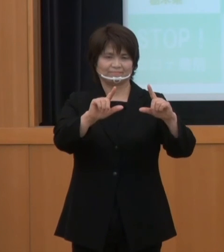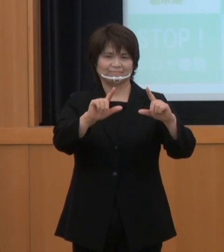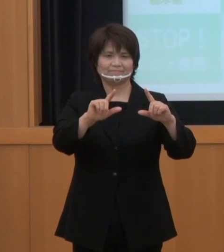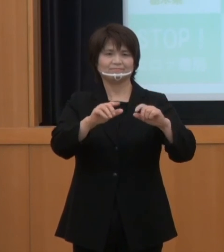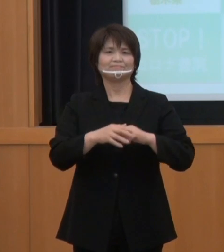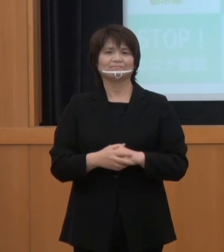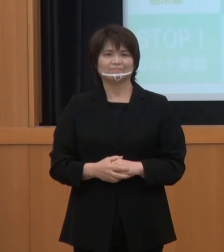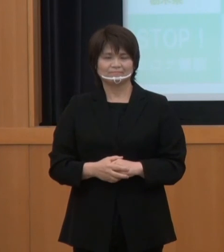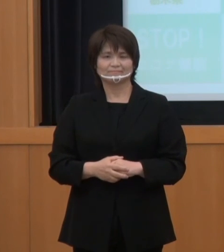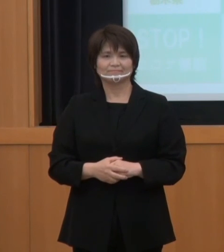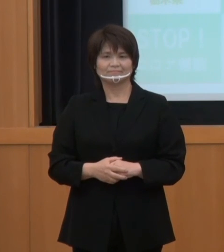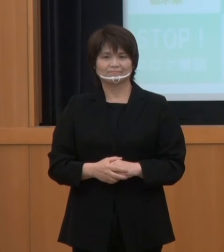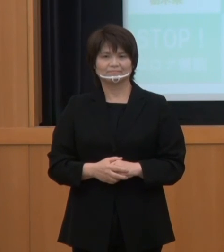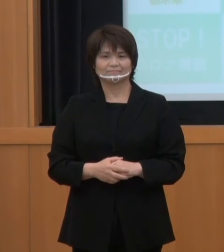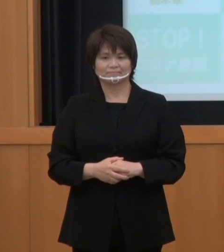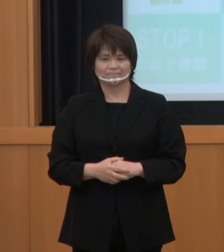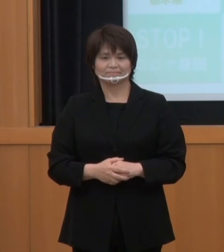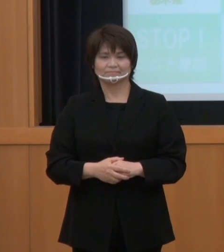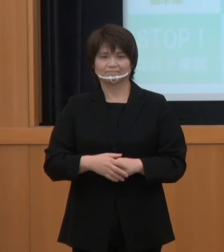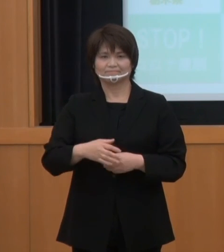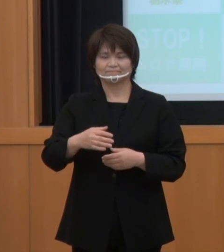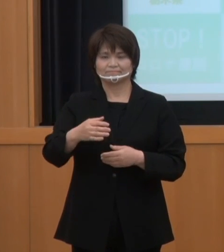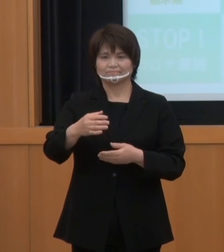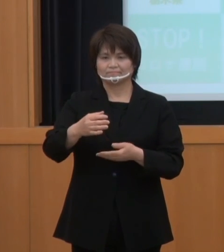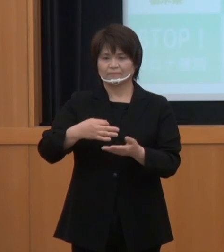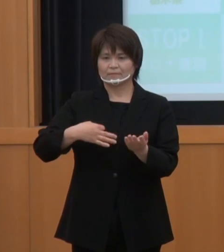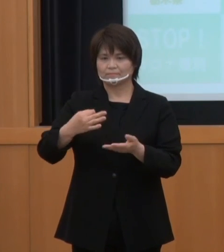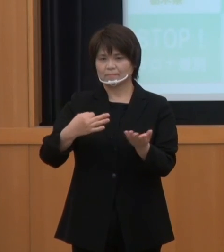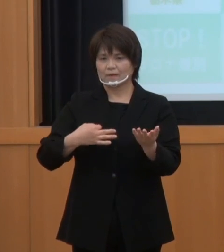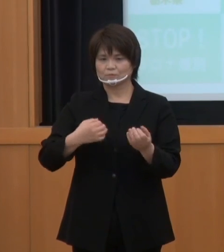販されている自動車の中では